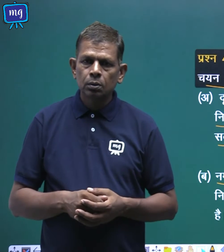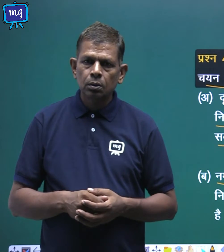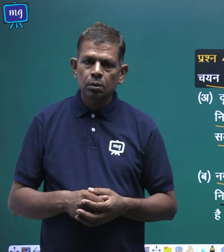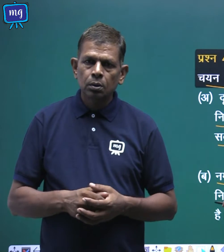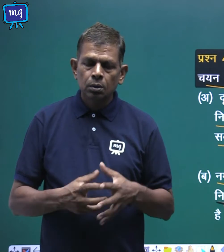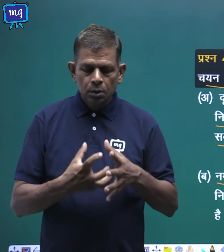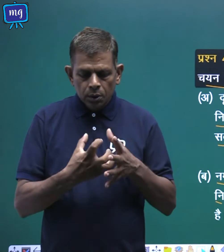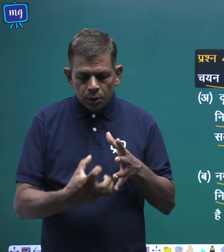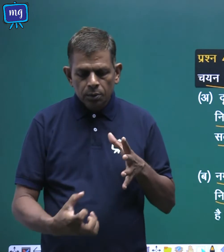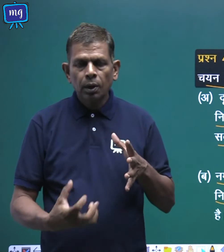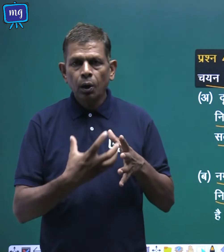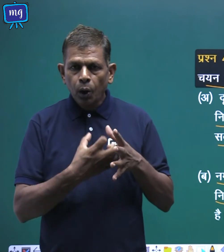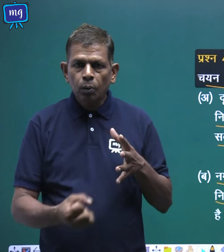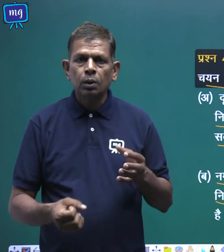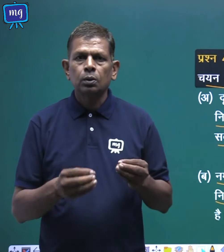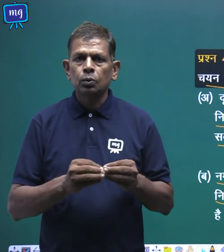निष्पावन द्वारा